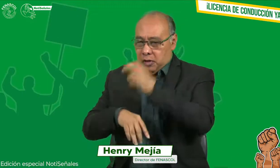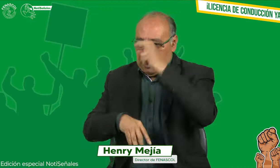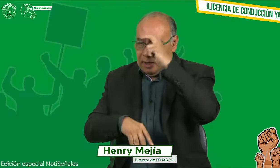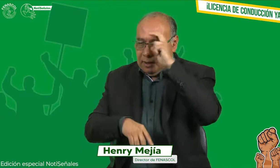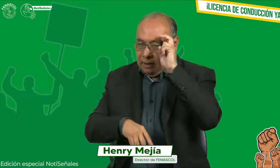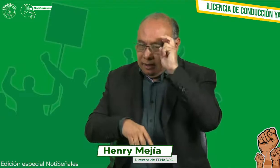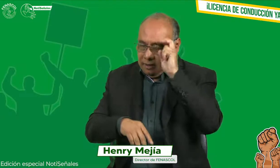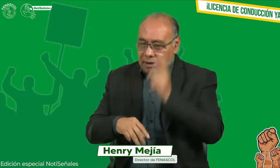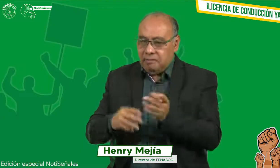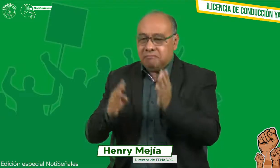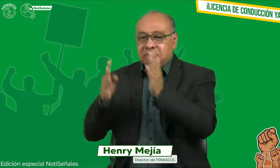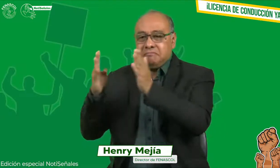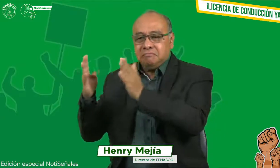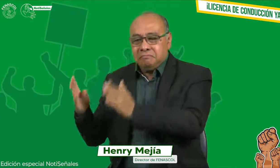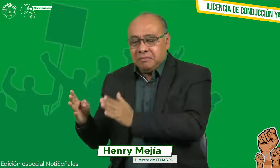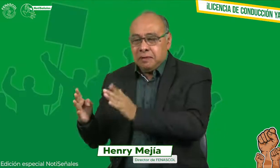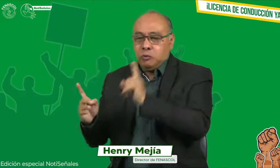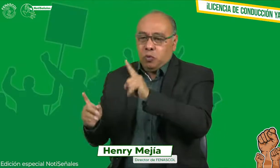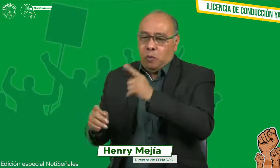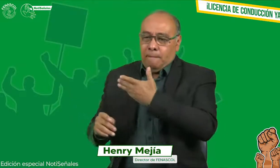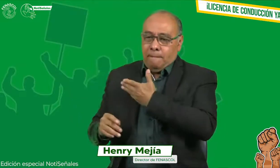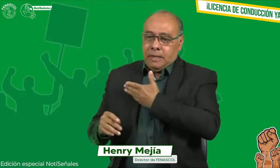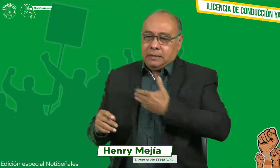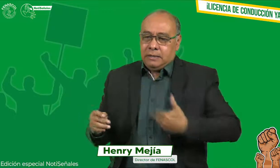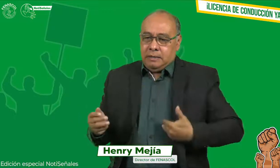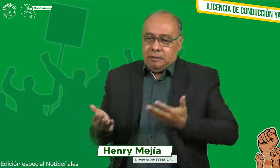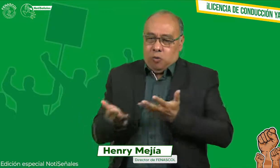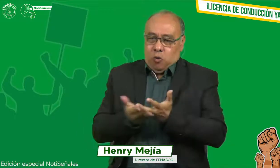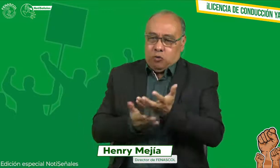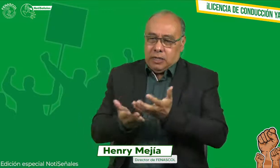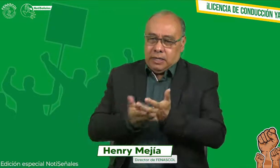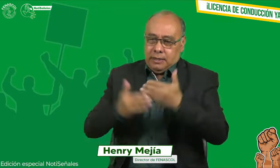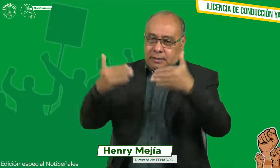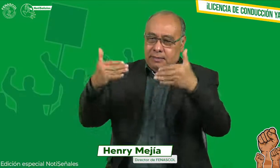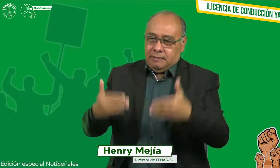También estuvo con nosotros la directora del INSOR, la doctora Natalia.